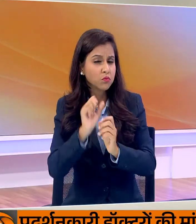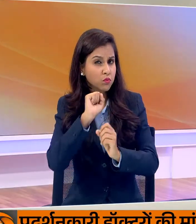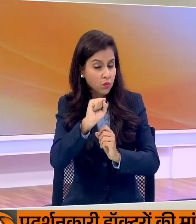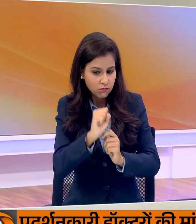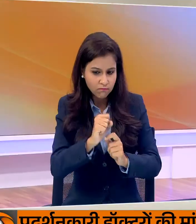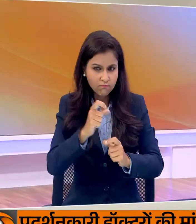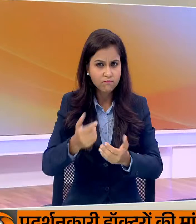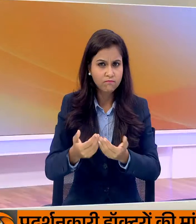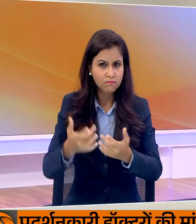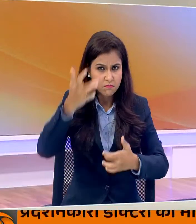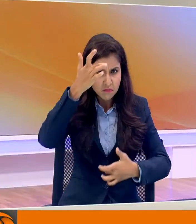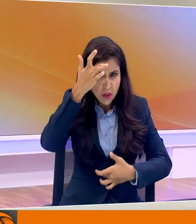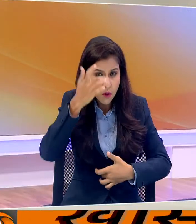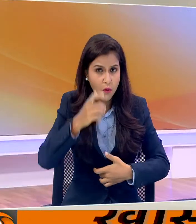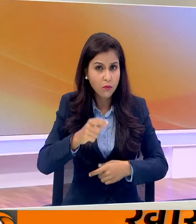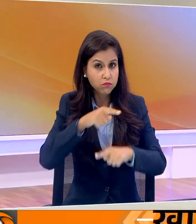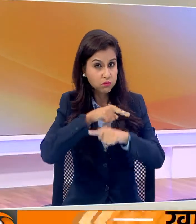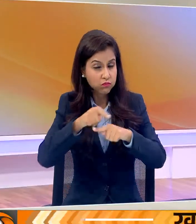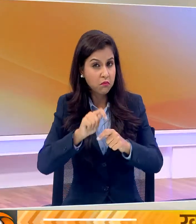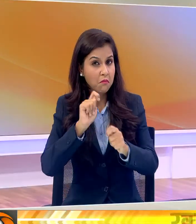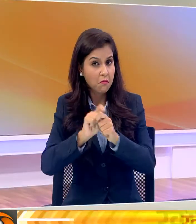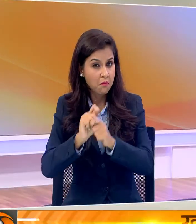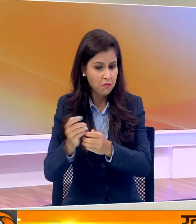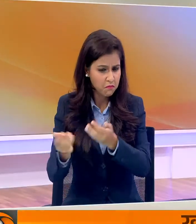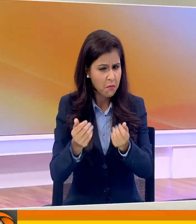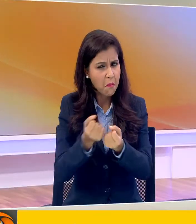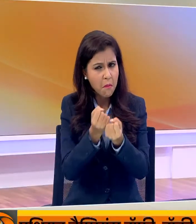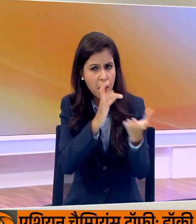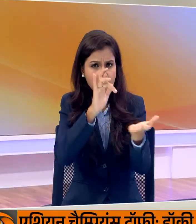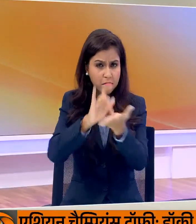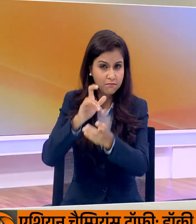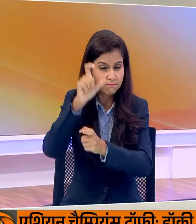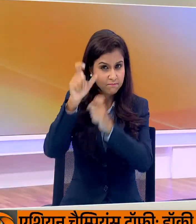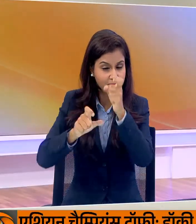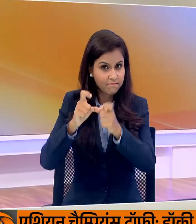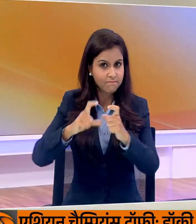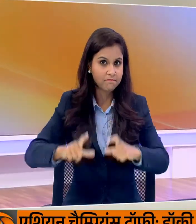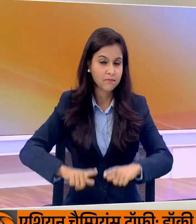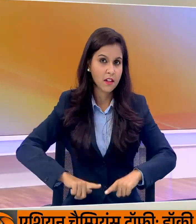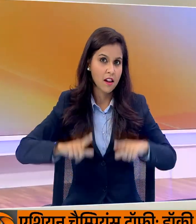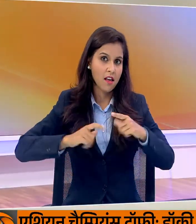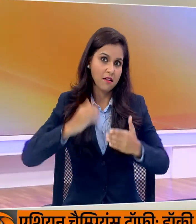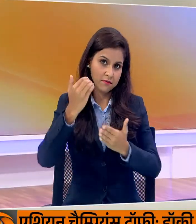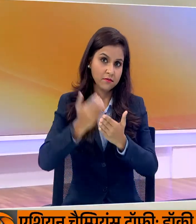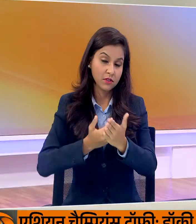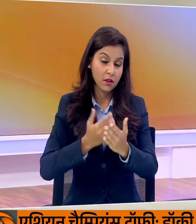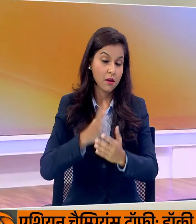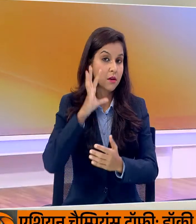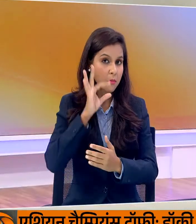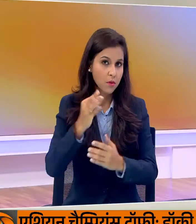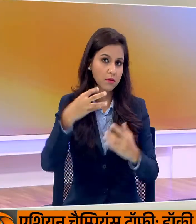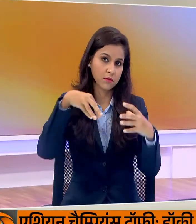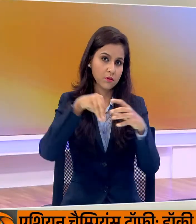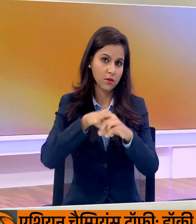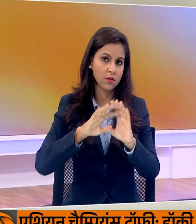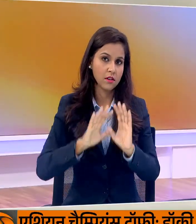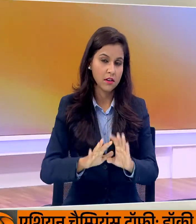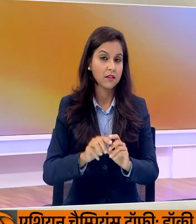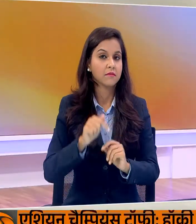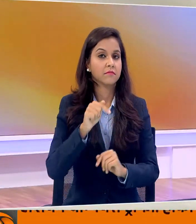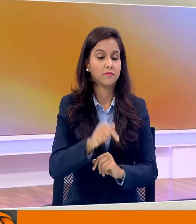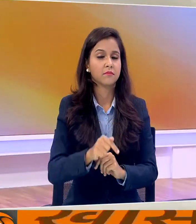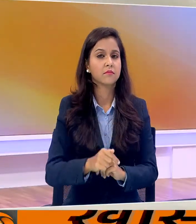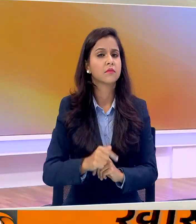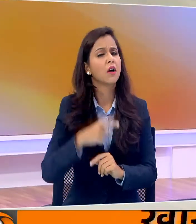को सुरक्षित यातायात सुनिश्चित करके कई लोगों की जान बचाने में भी इन्होंने अपनी महत्वपूर्ण भूमिका निभाई है।